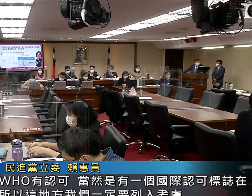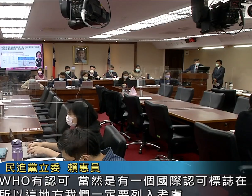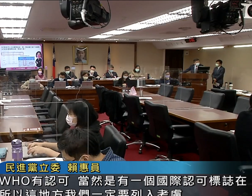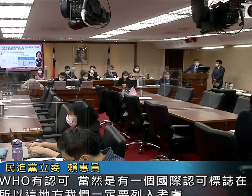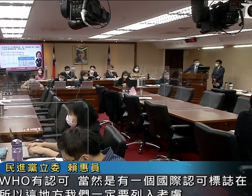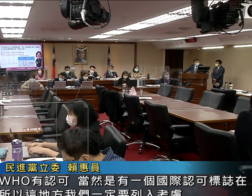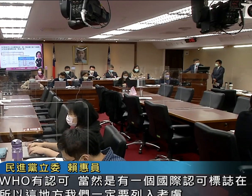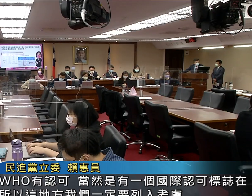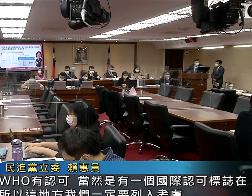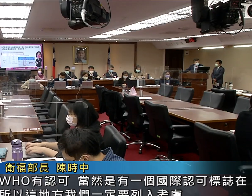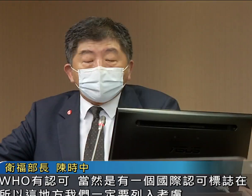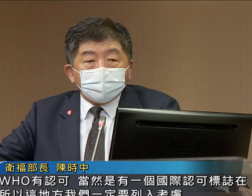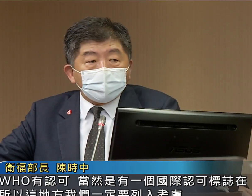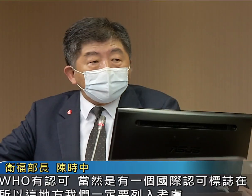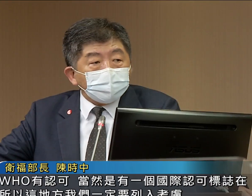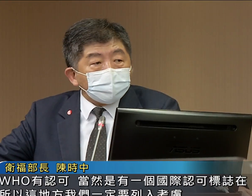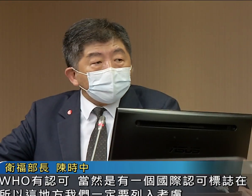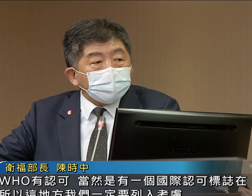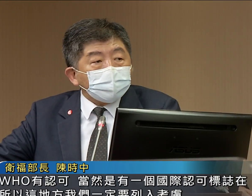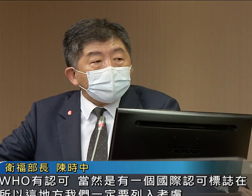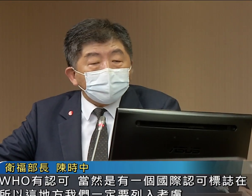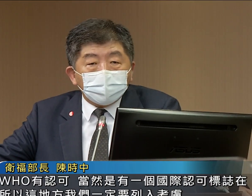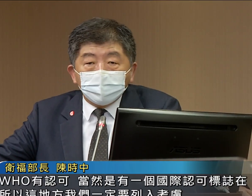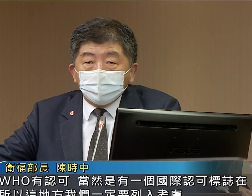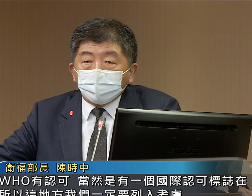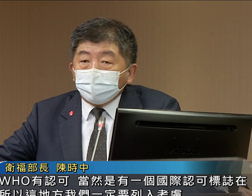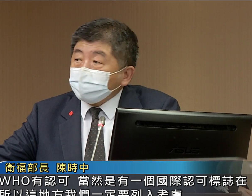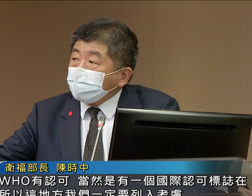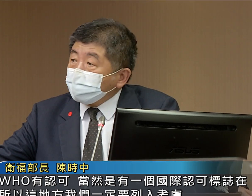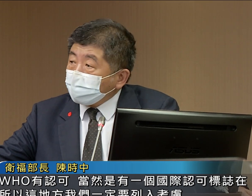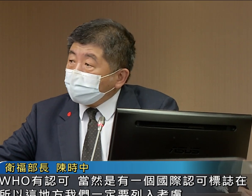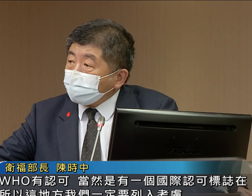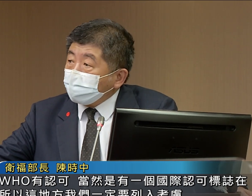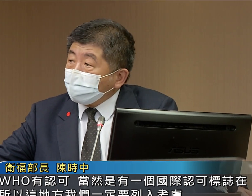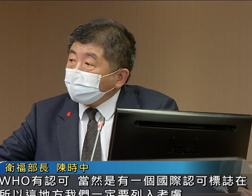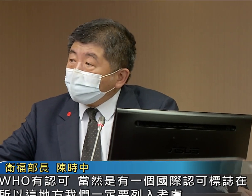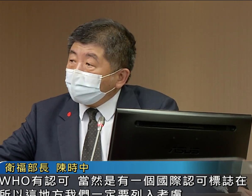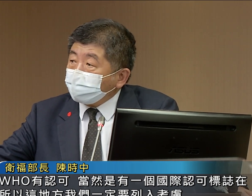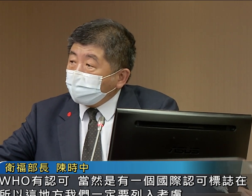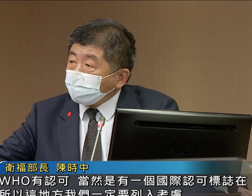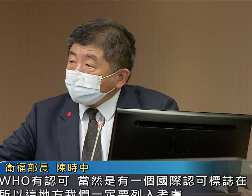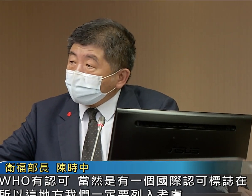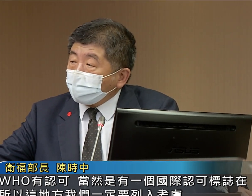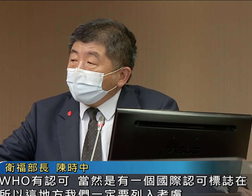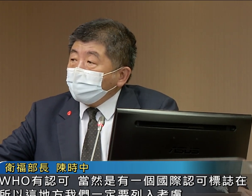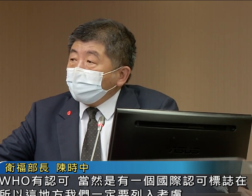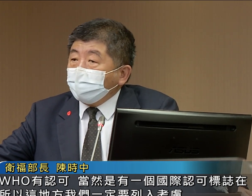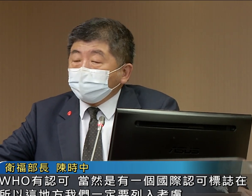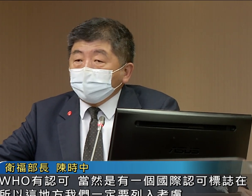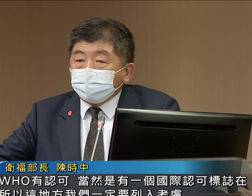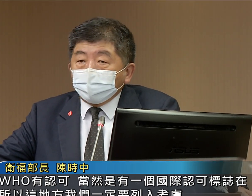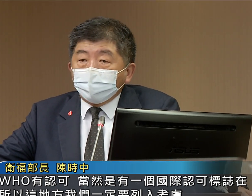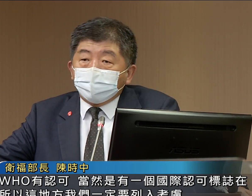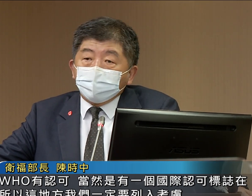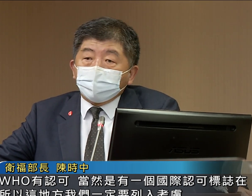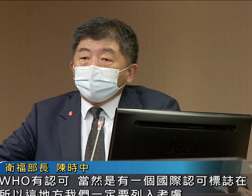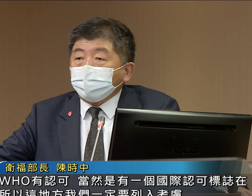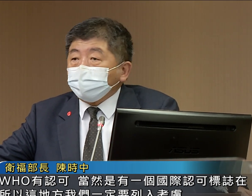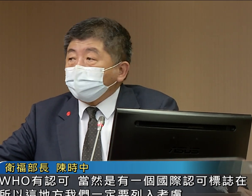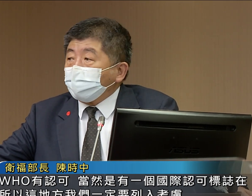哦。 WHO 有认可，当然是有一个国际认可的一个标志在。 对， 所以这地方我们一定要列入考